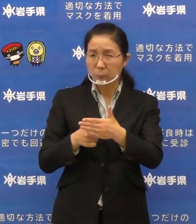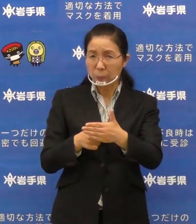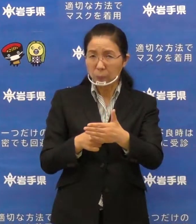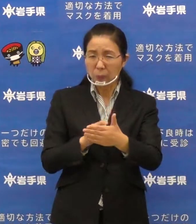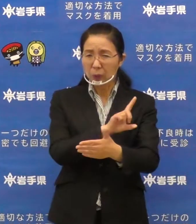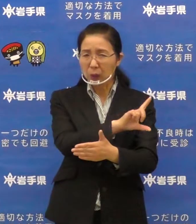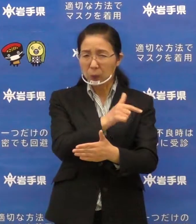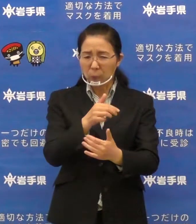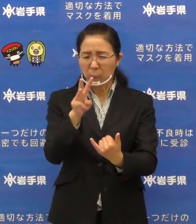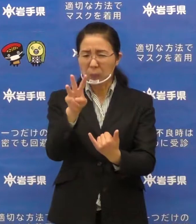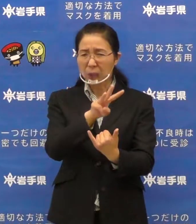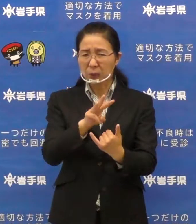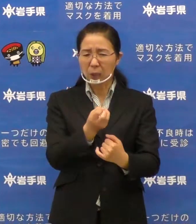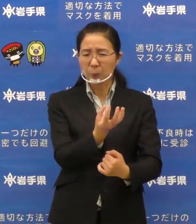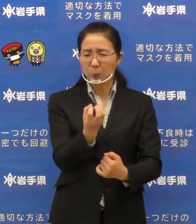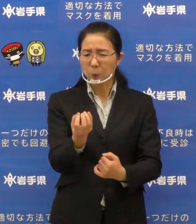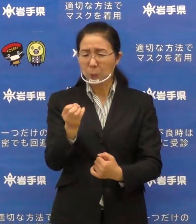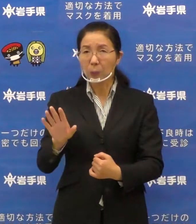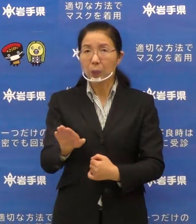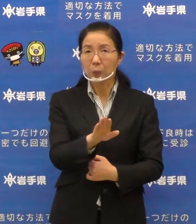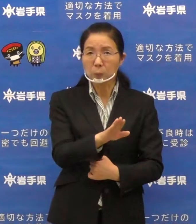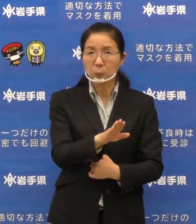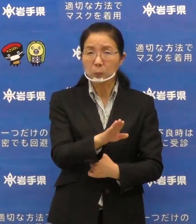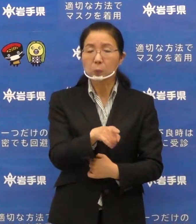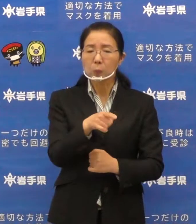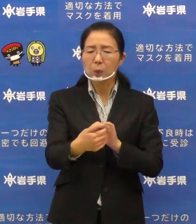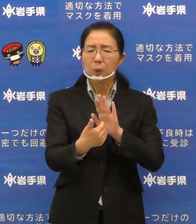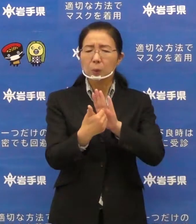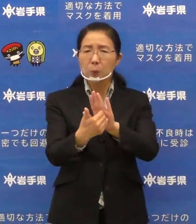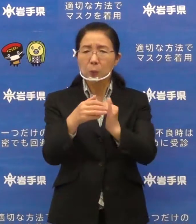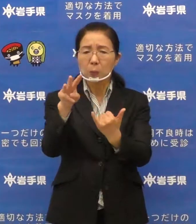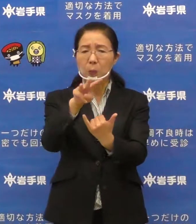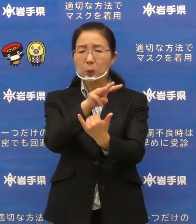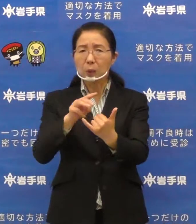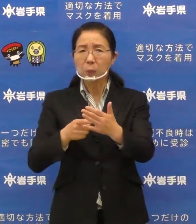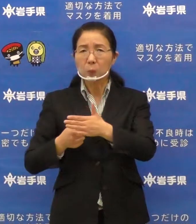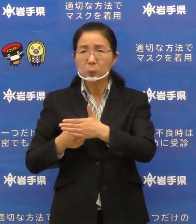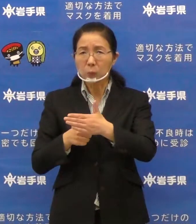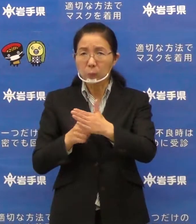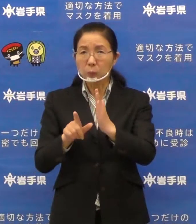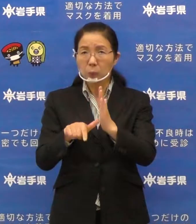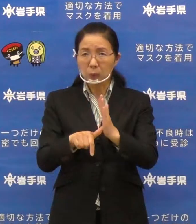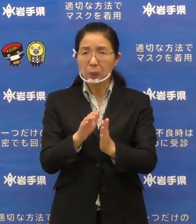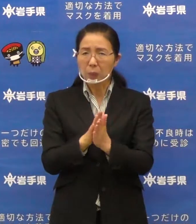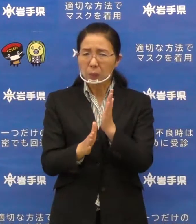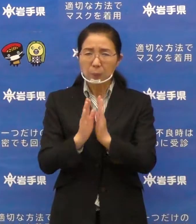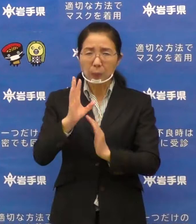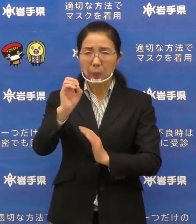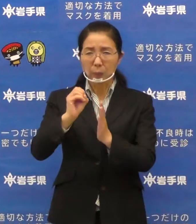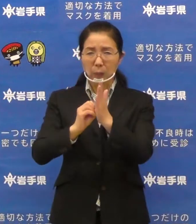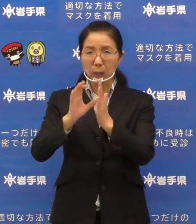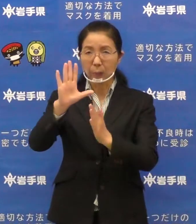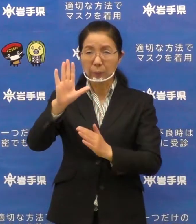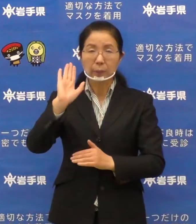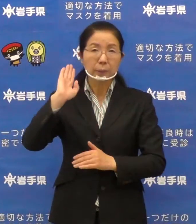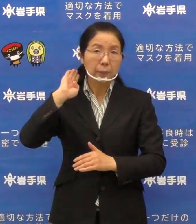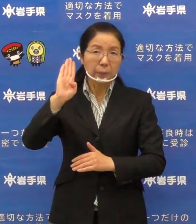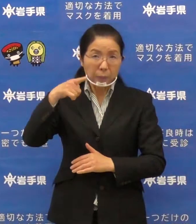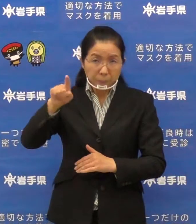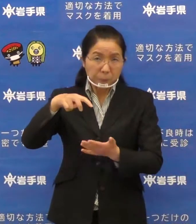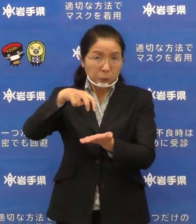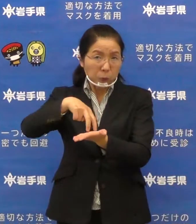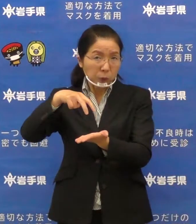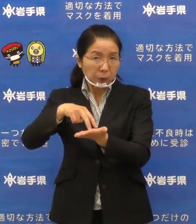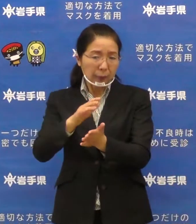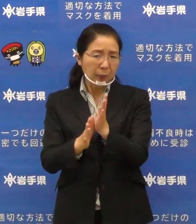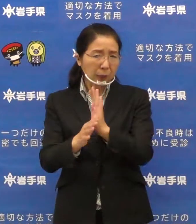災害が起きますけれども、防災の取り組みとしてですね、改めて県として今後、どのように取り組んでい